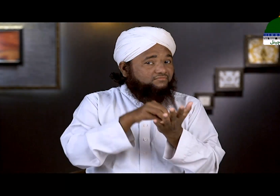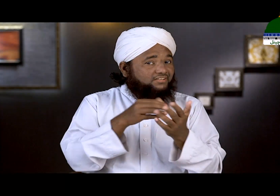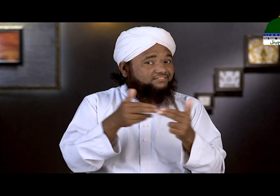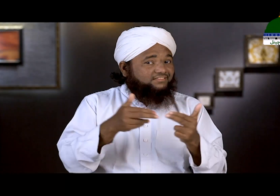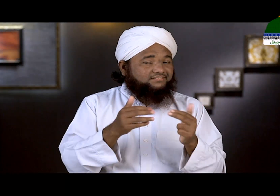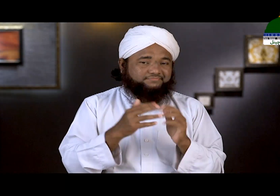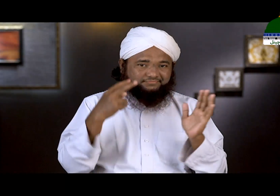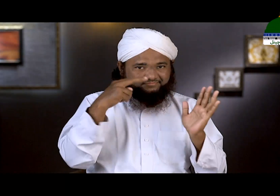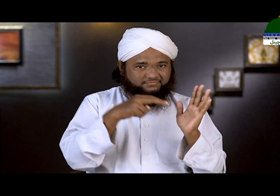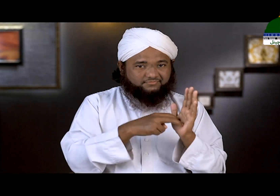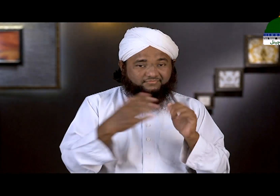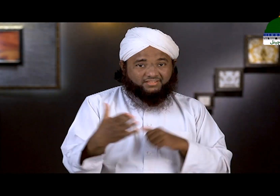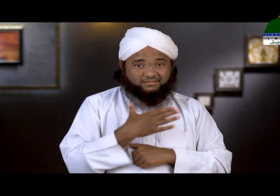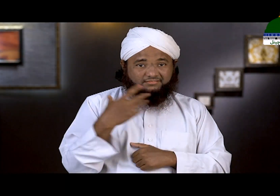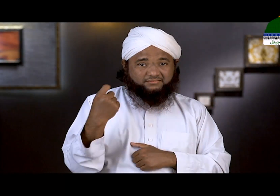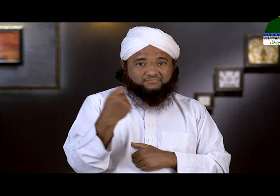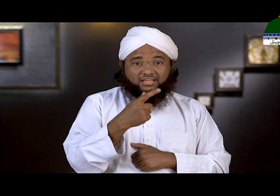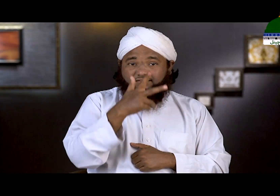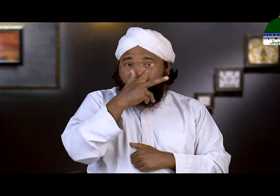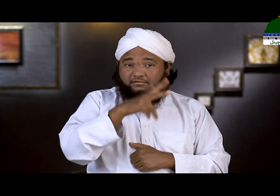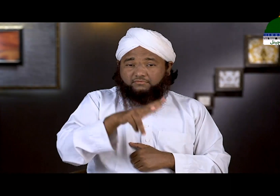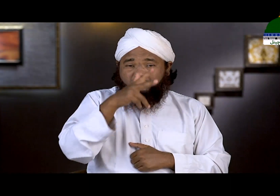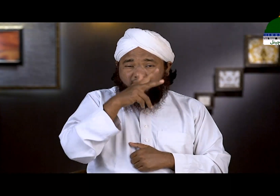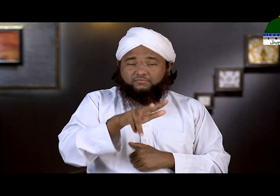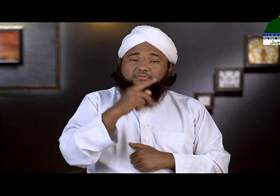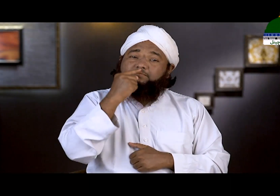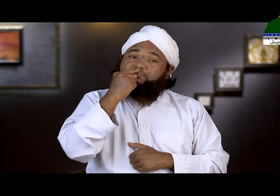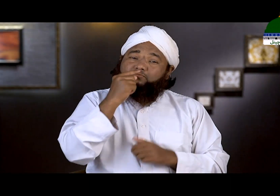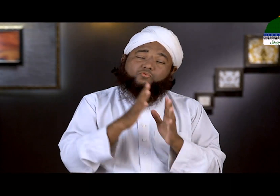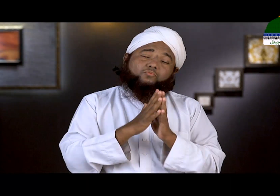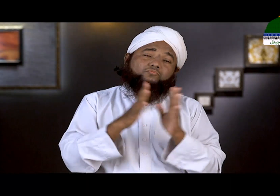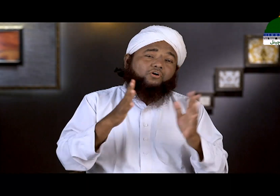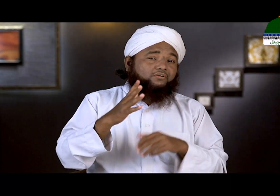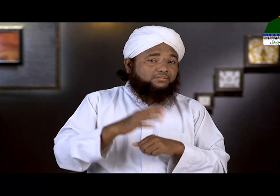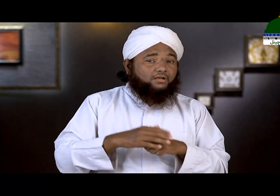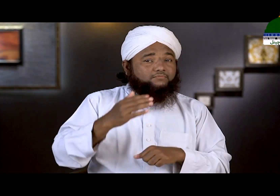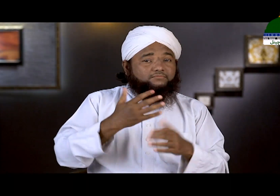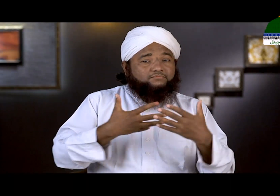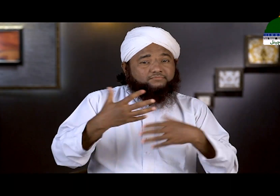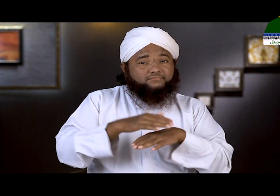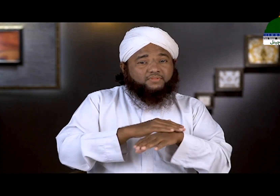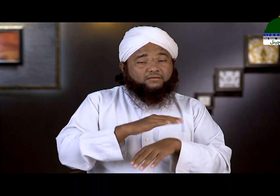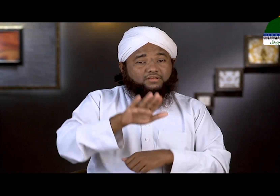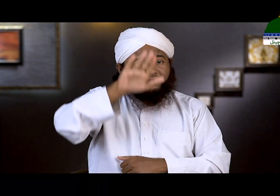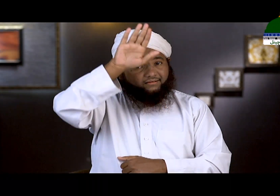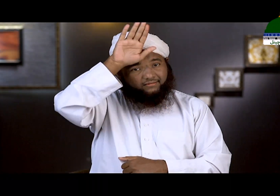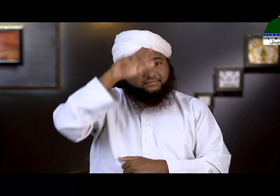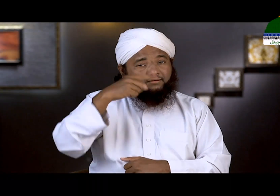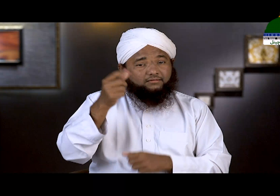شعبان المعظم میں خصوصیت کے ساتھ کرنی چاہیے وہ ہے نفل روزوں کی کثرت۔ ہمارے آقا و مولا